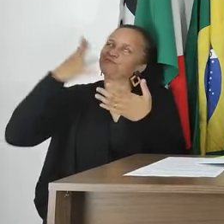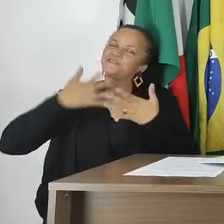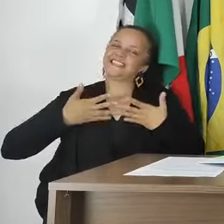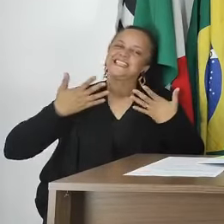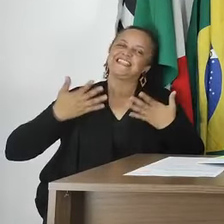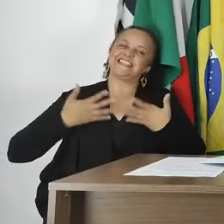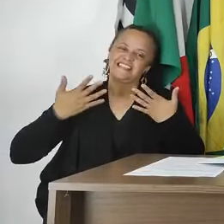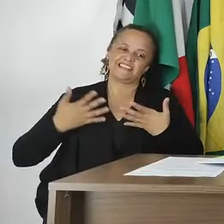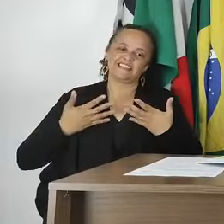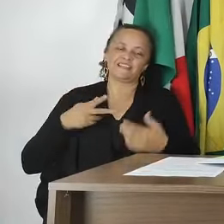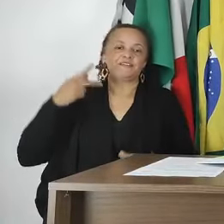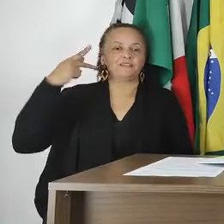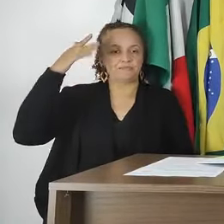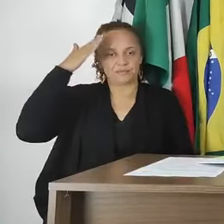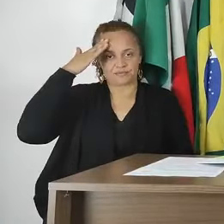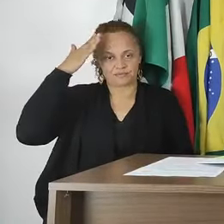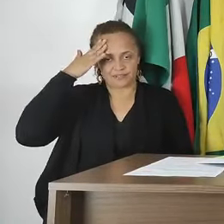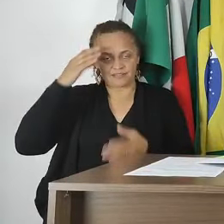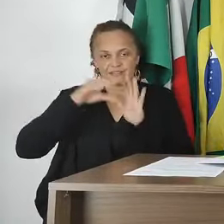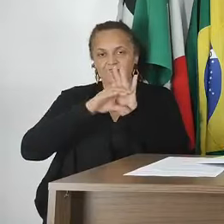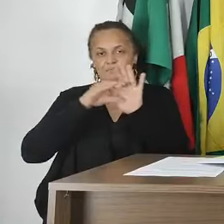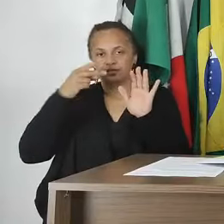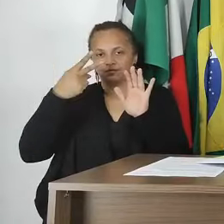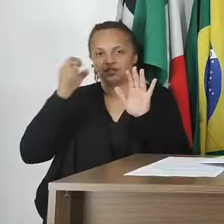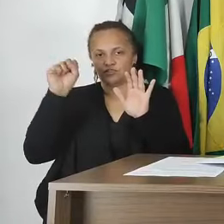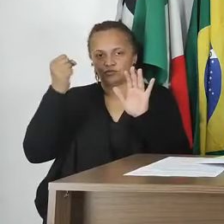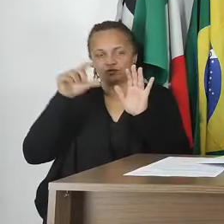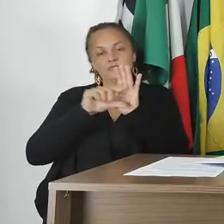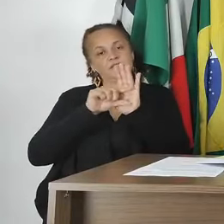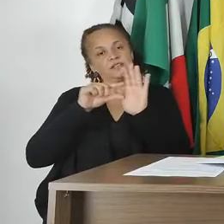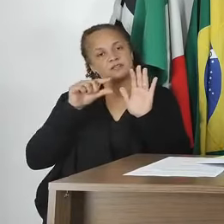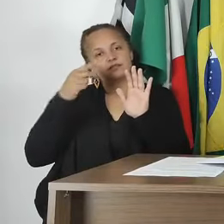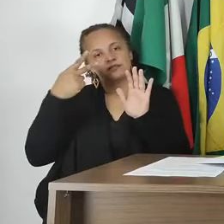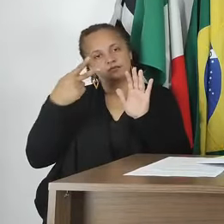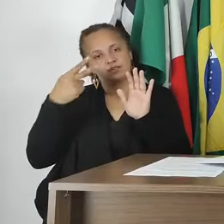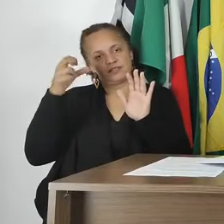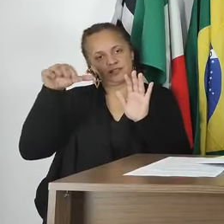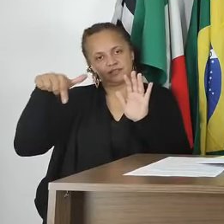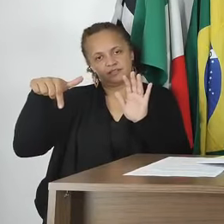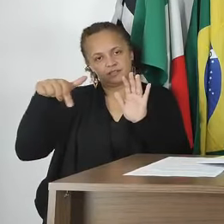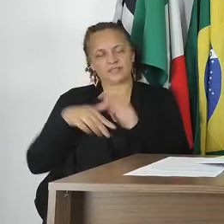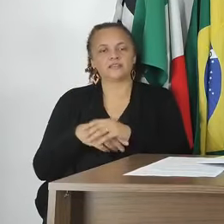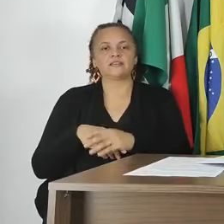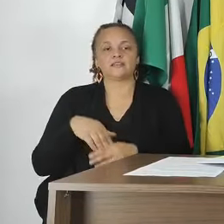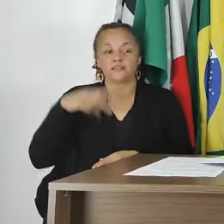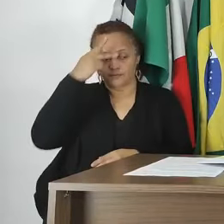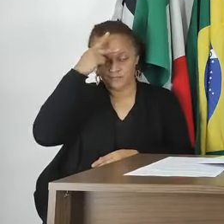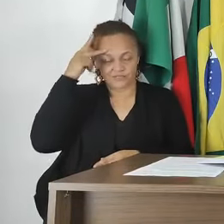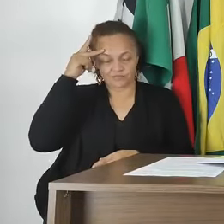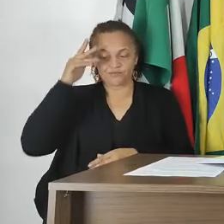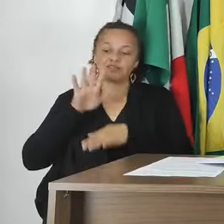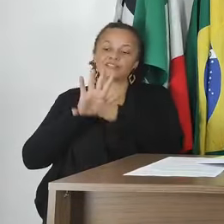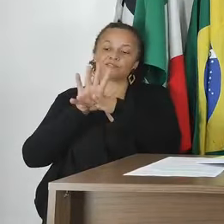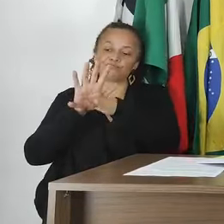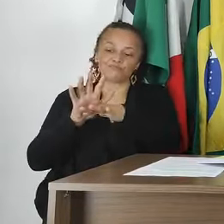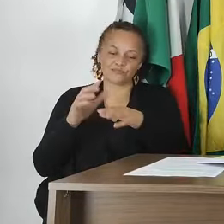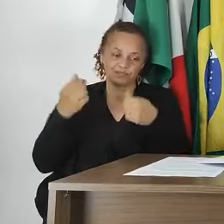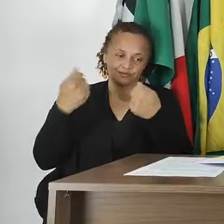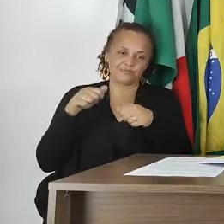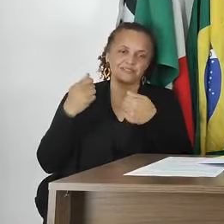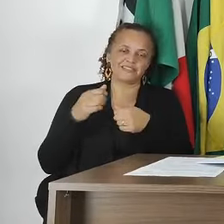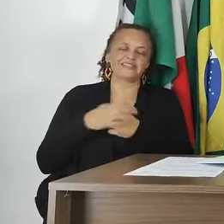em Provérbios 28 a 27 diz: o que dá ao pobre não terá necessidade, mas o que esconde os olhos terá muitas maldições.